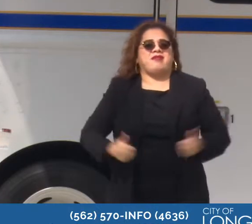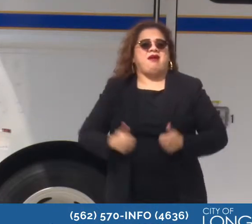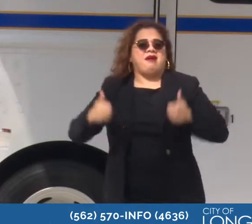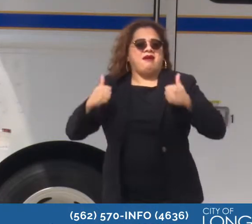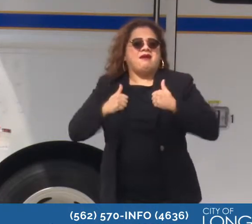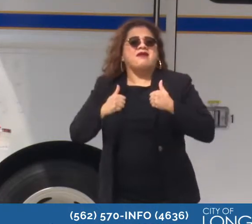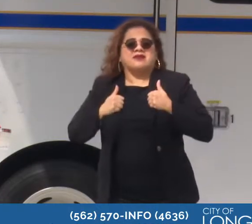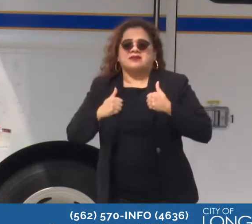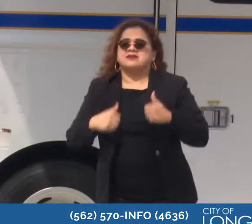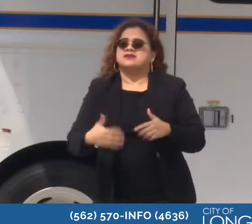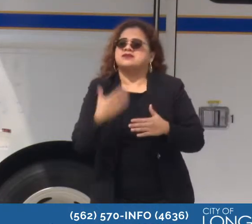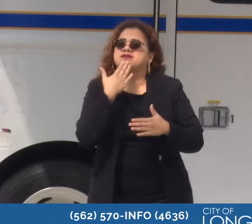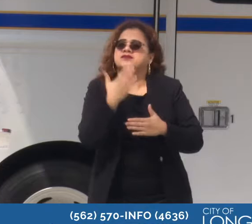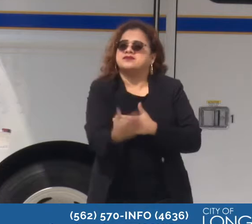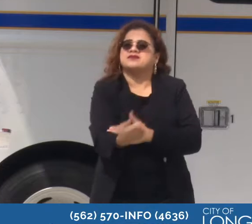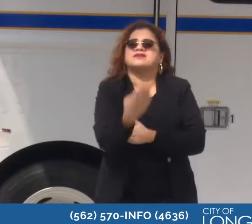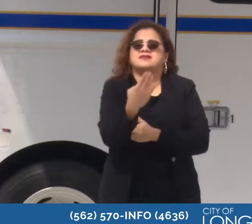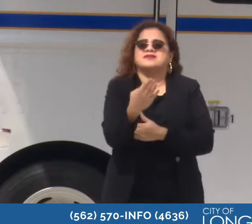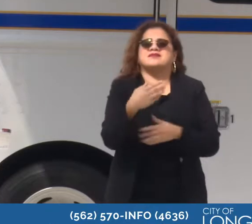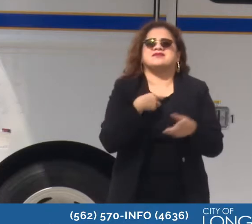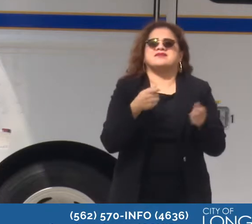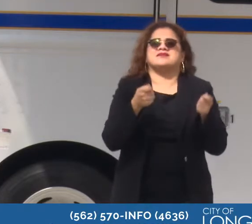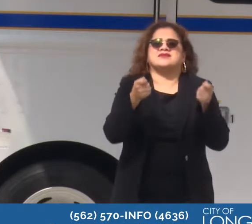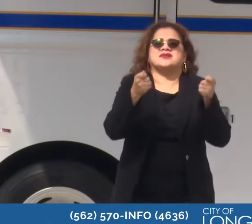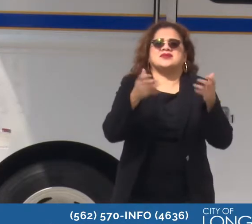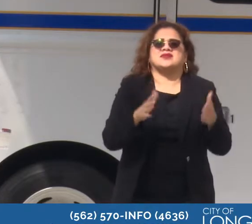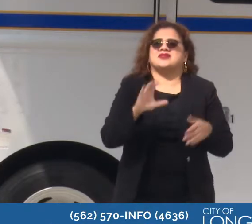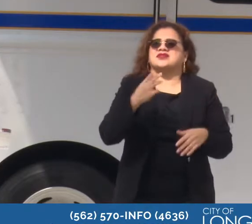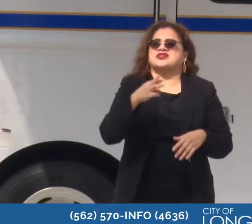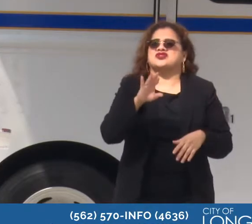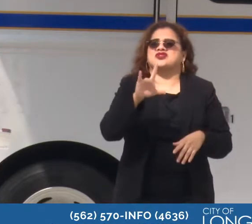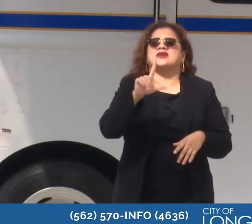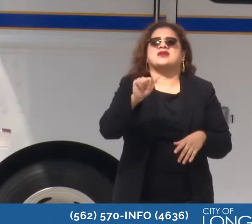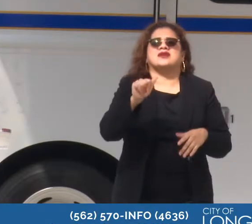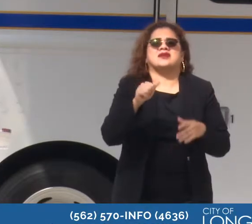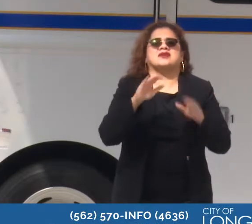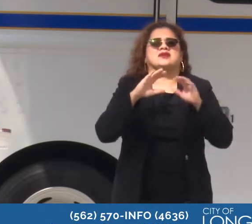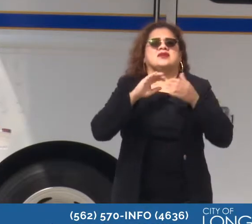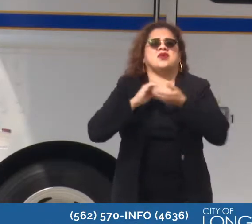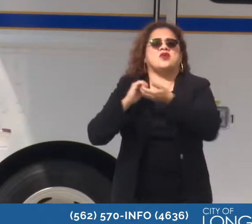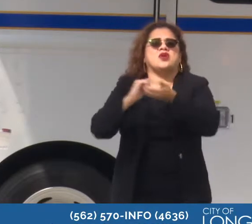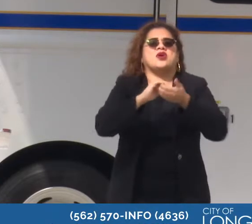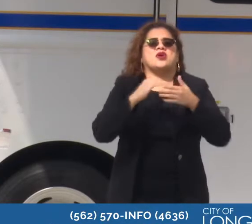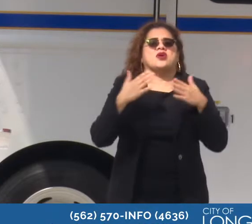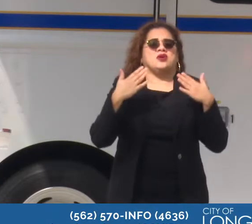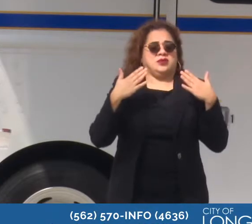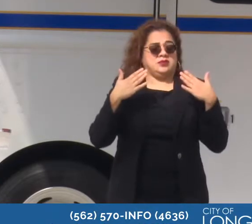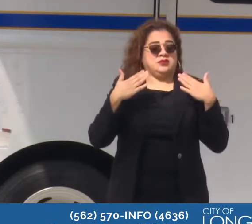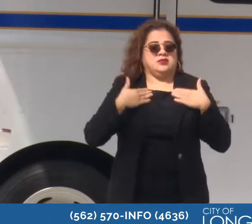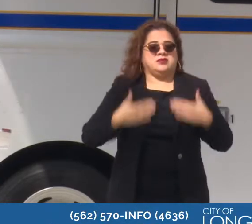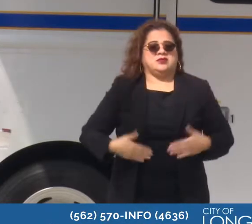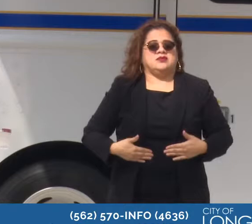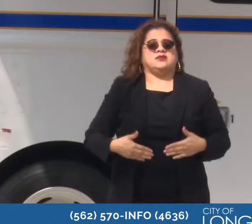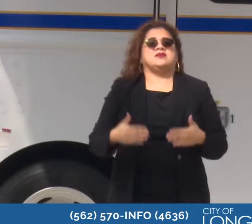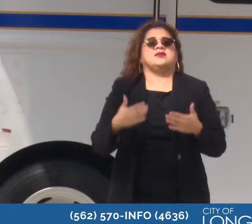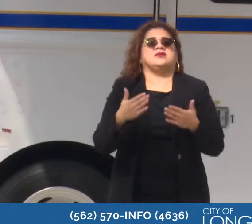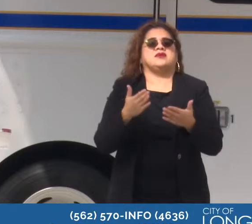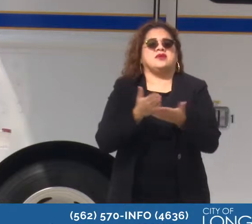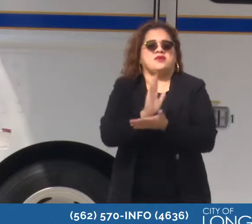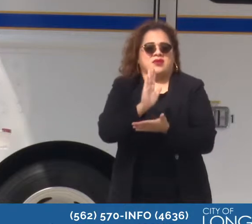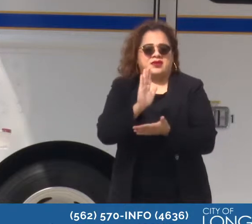Buenos días, mi nombre es Angélica Salas, soy la directora de CHIRLA, la Coalición Pro Derechos Humanos del Inmigrante. Nosotros somos una